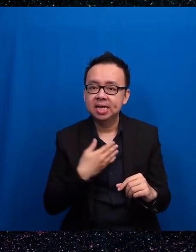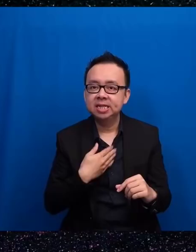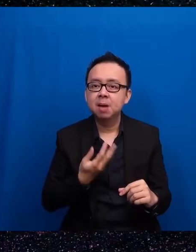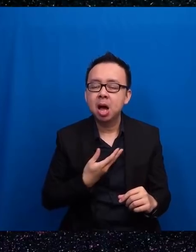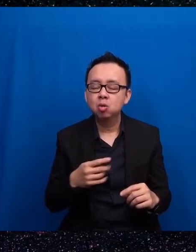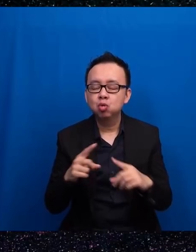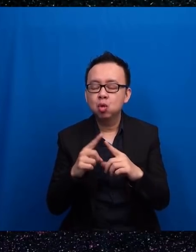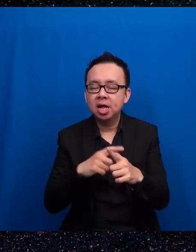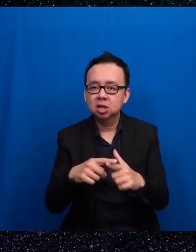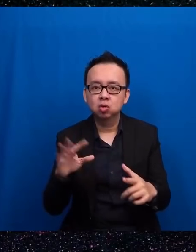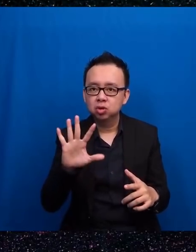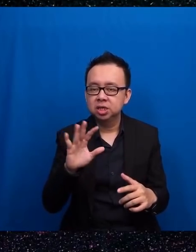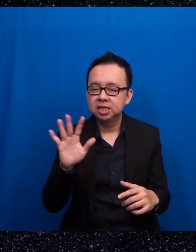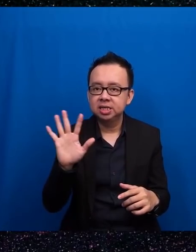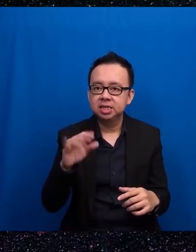rancangan manusia.